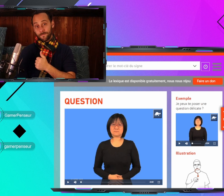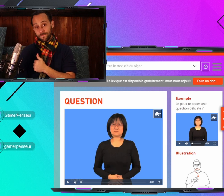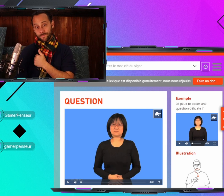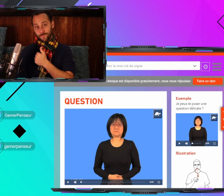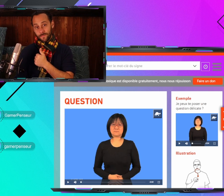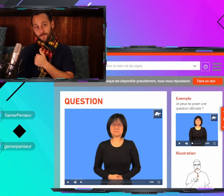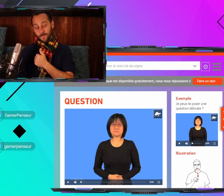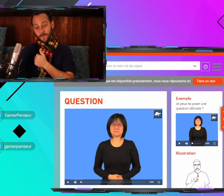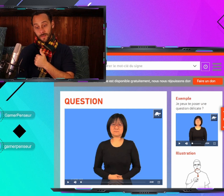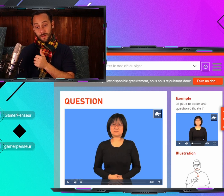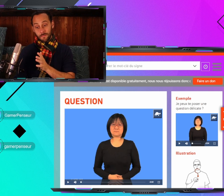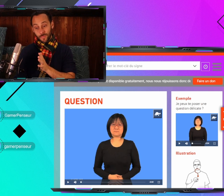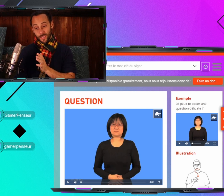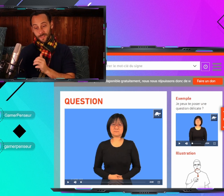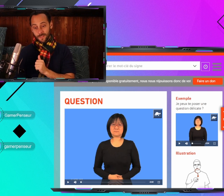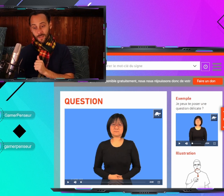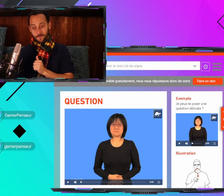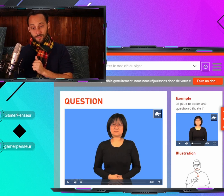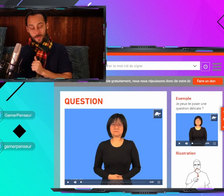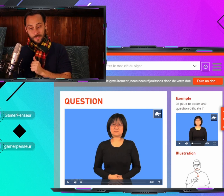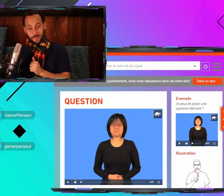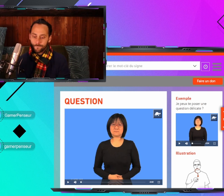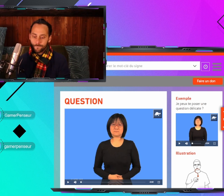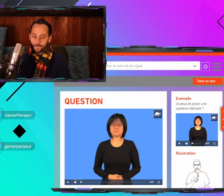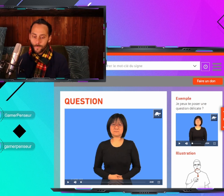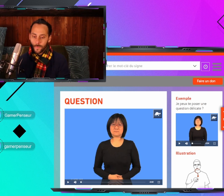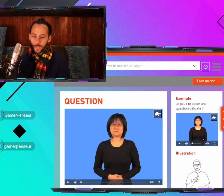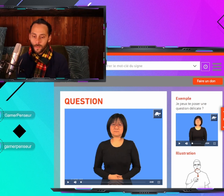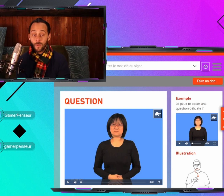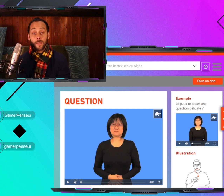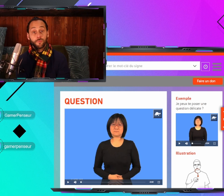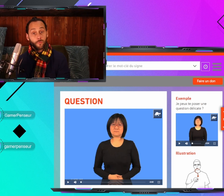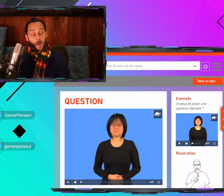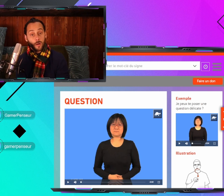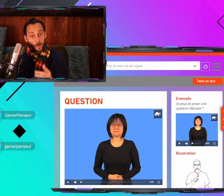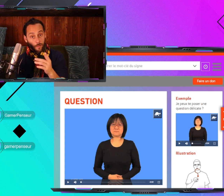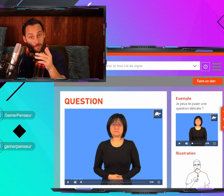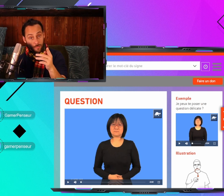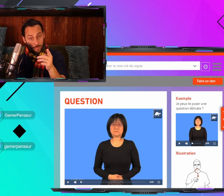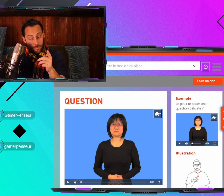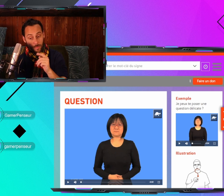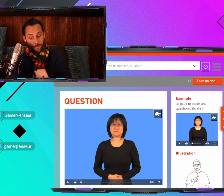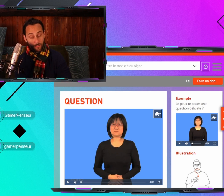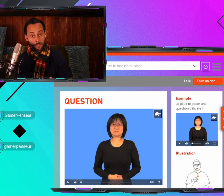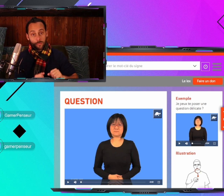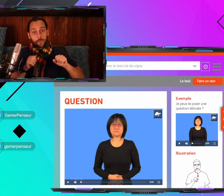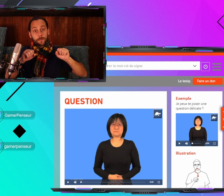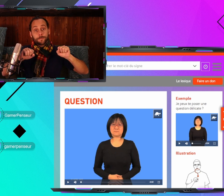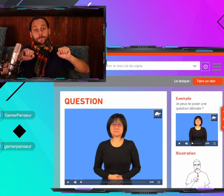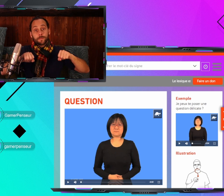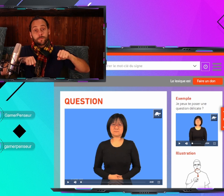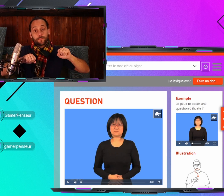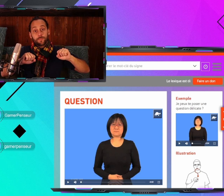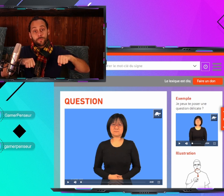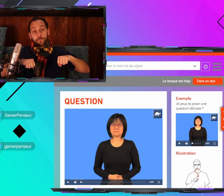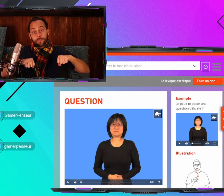Privé. Peut-être c'est ça qu'elle va utiliser. Alors il y a pouvoir, on l'a vu avant.